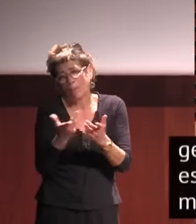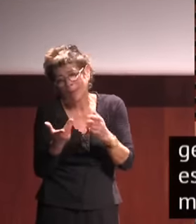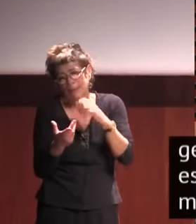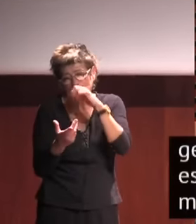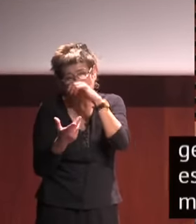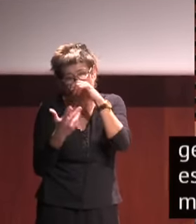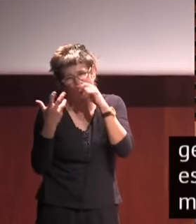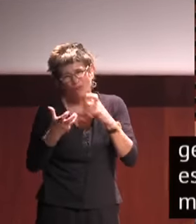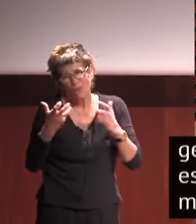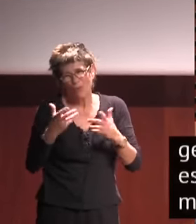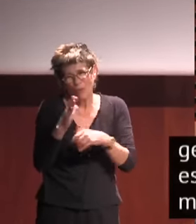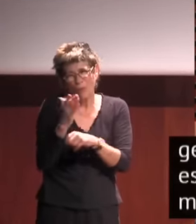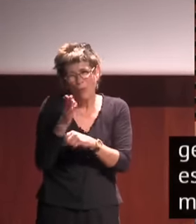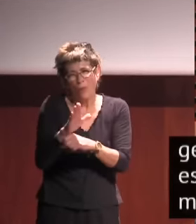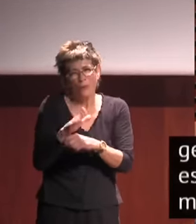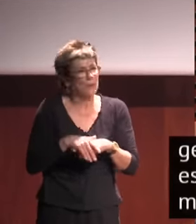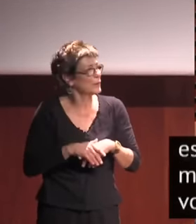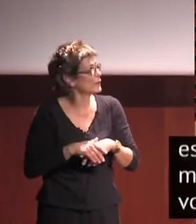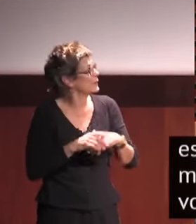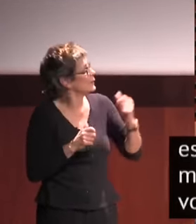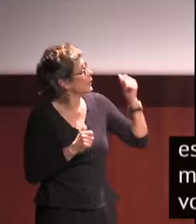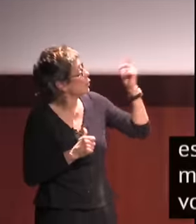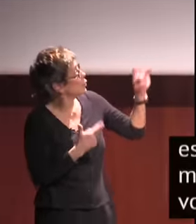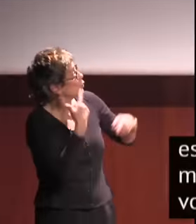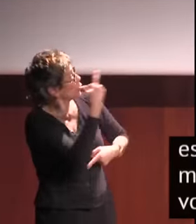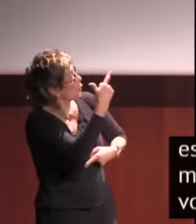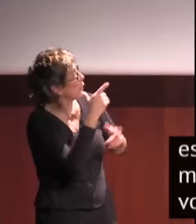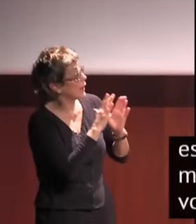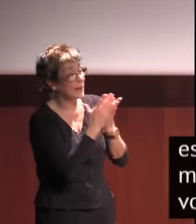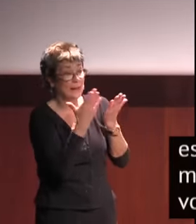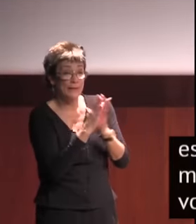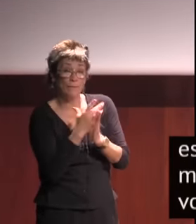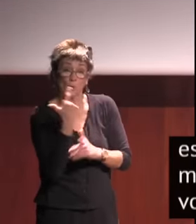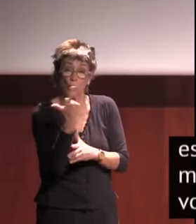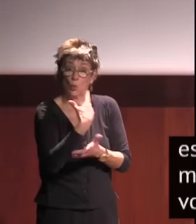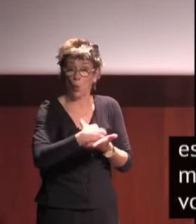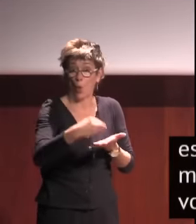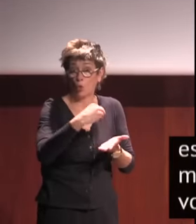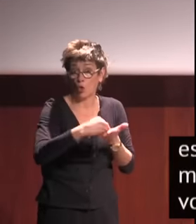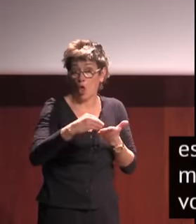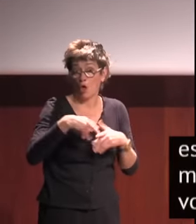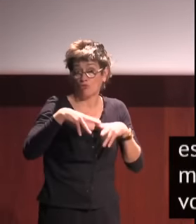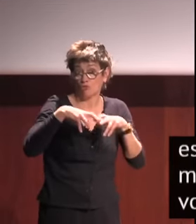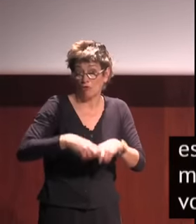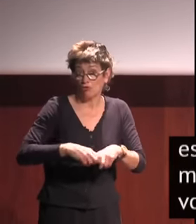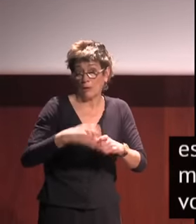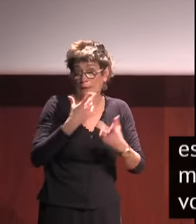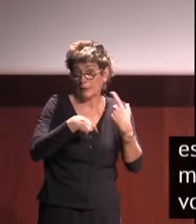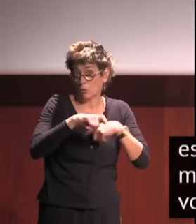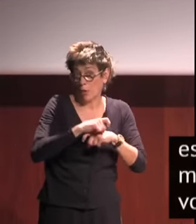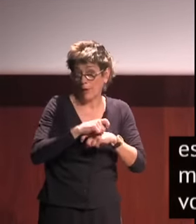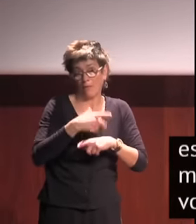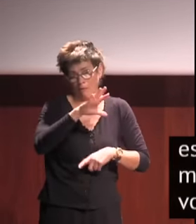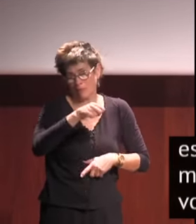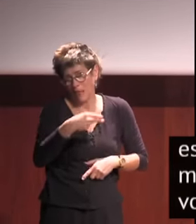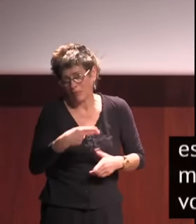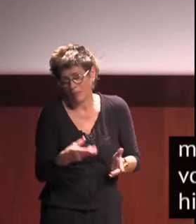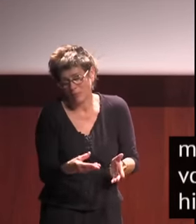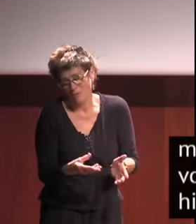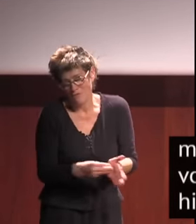je voulais quand même vous montrer deux ouvrages, deux auteurs, en fait, chercheurs, historiens, donc à nouveau, Yann Quentin,